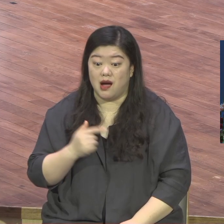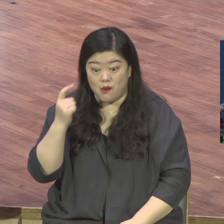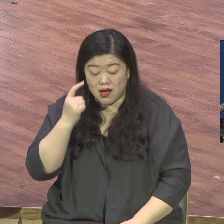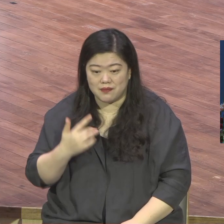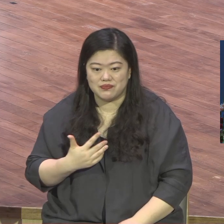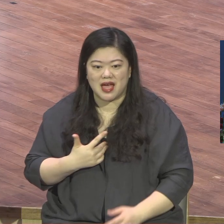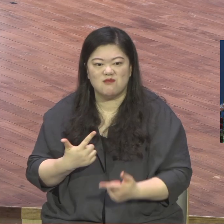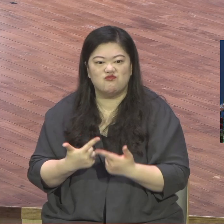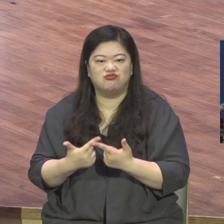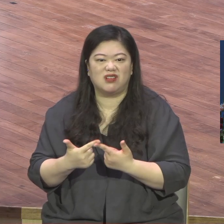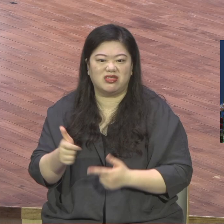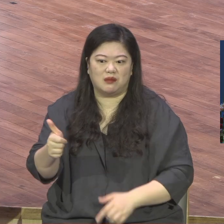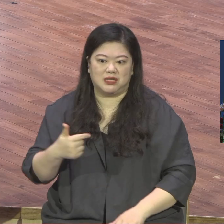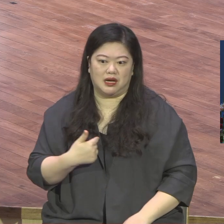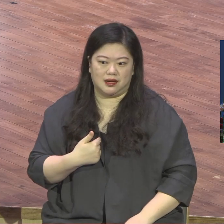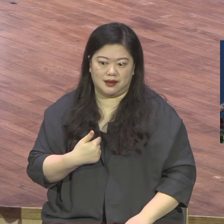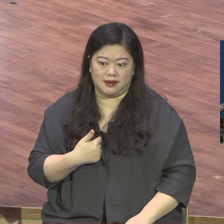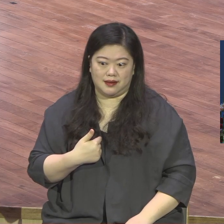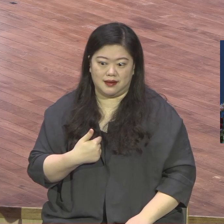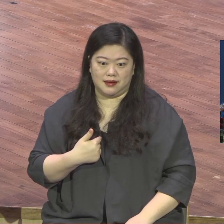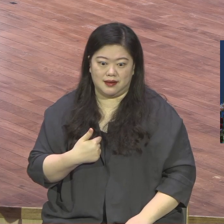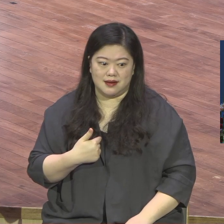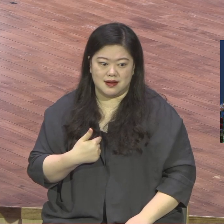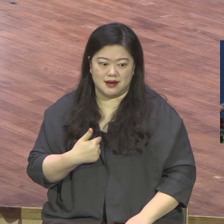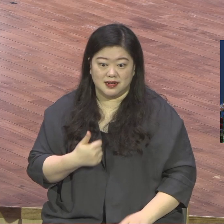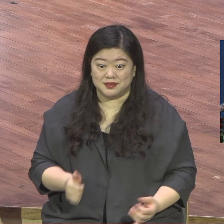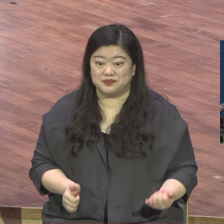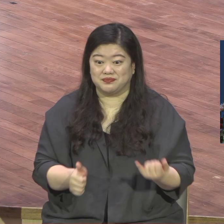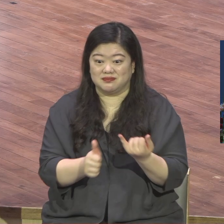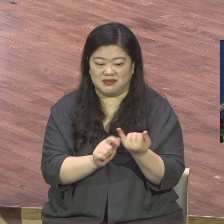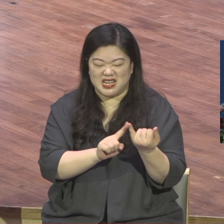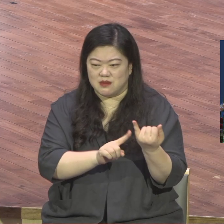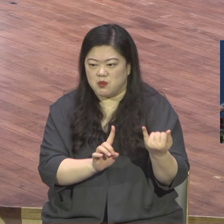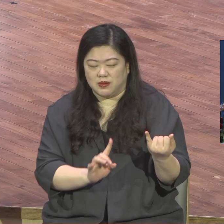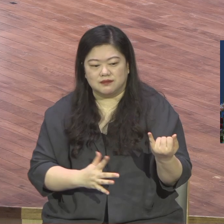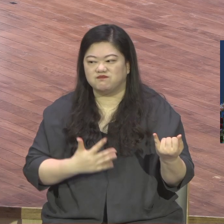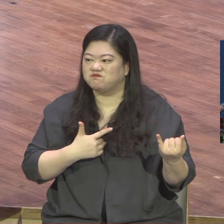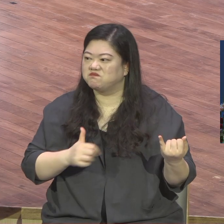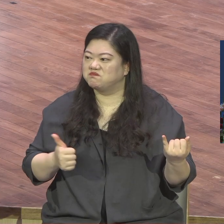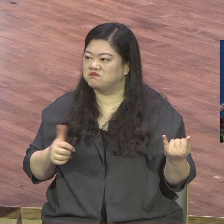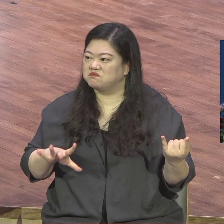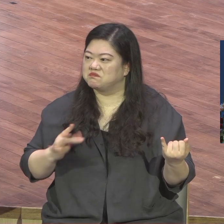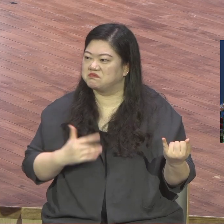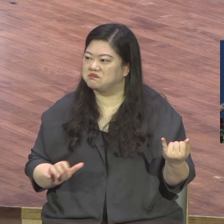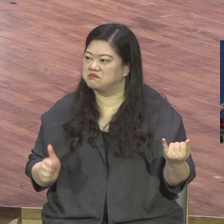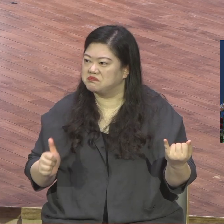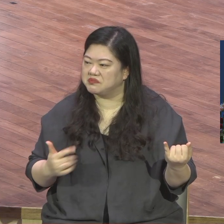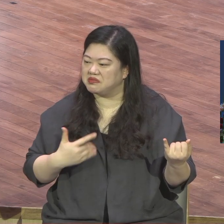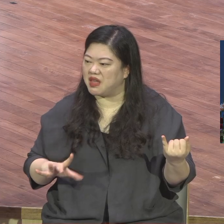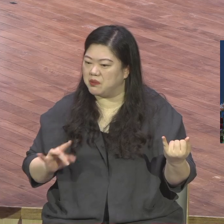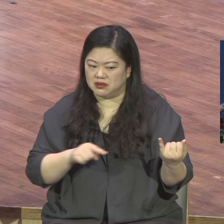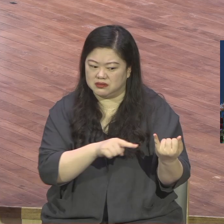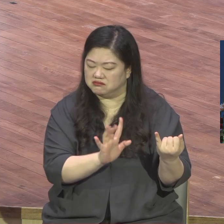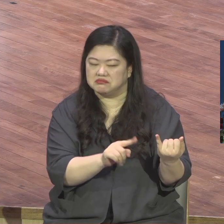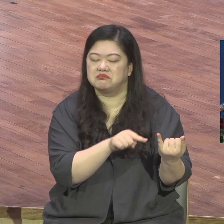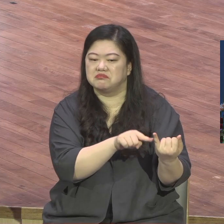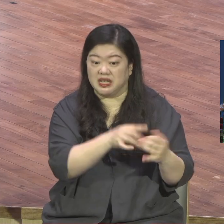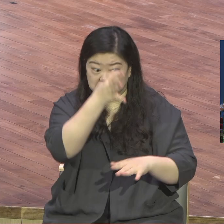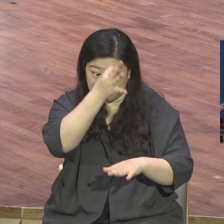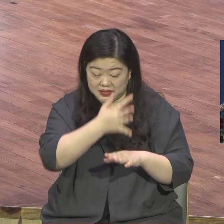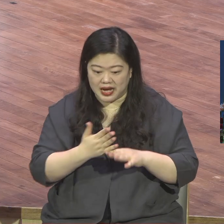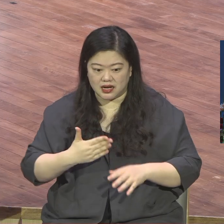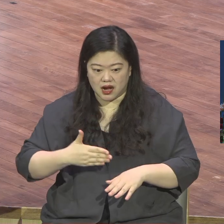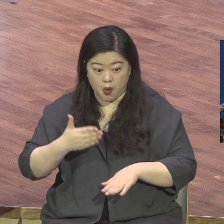가보자. 근데 복음 깨닫고 나서부터는 항상 제가 먼저죠. 먼저 체질.